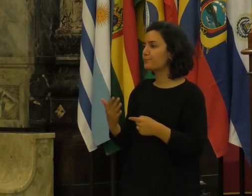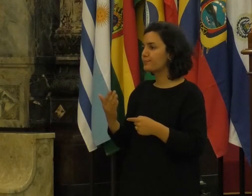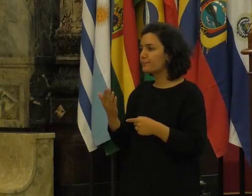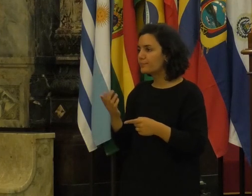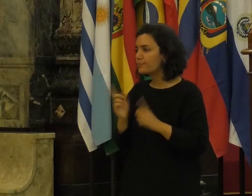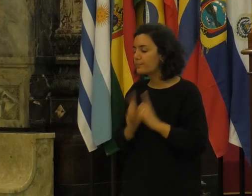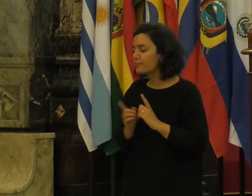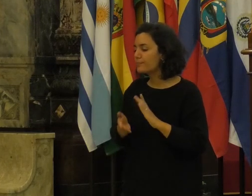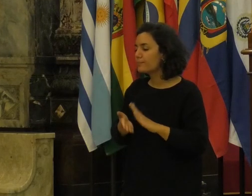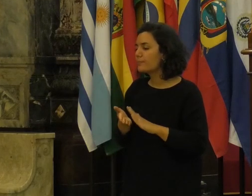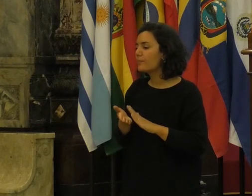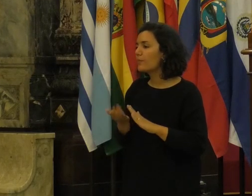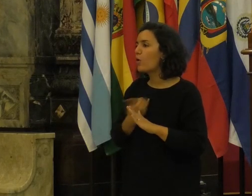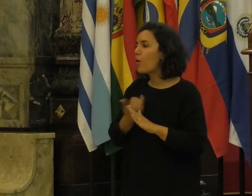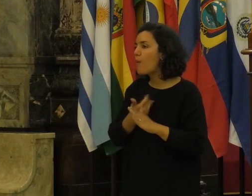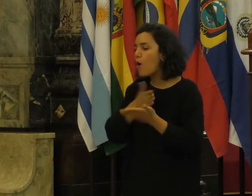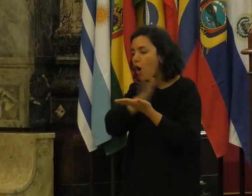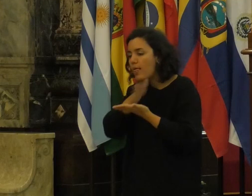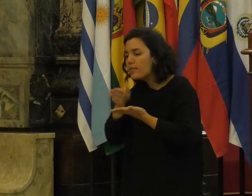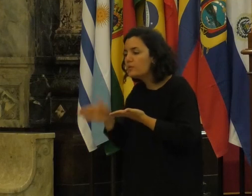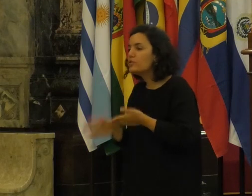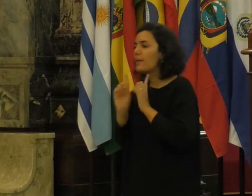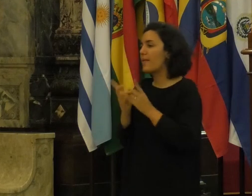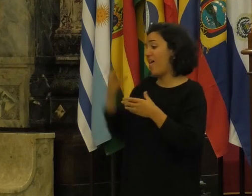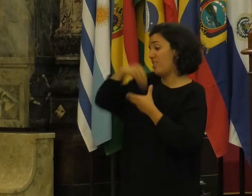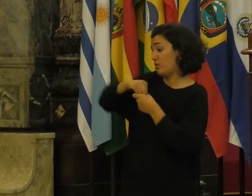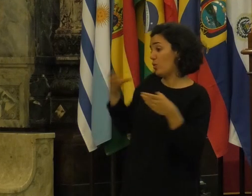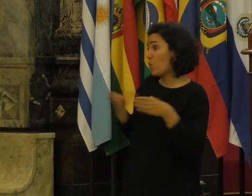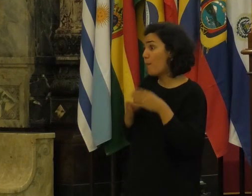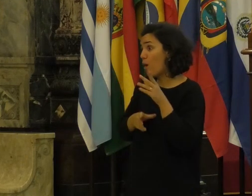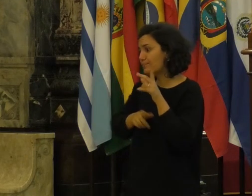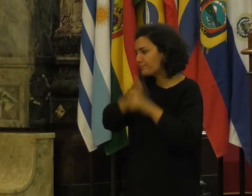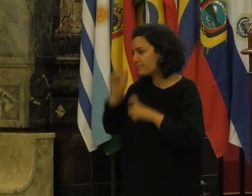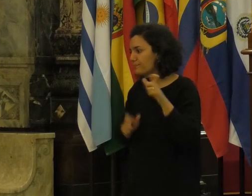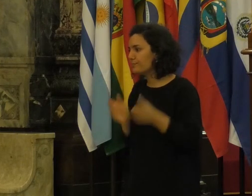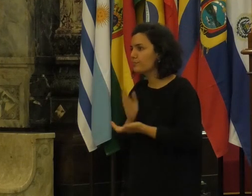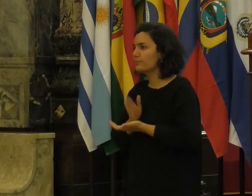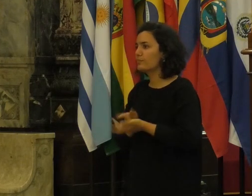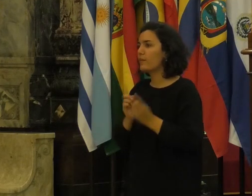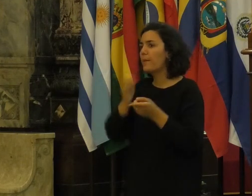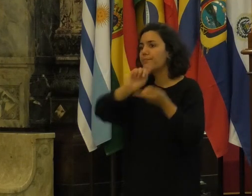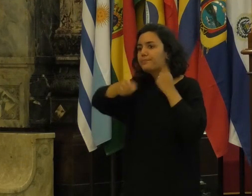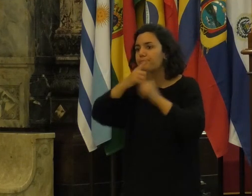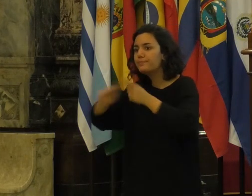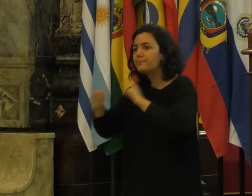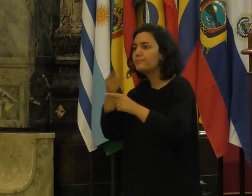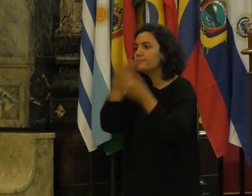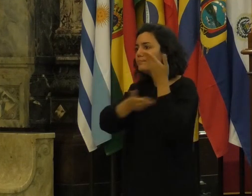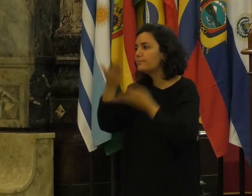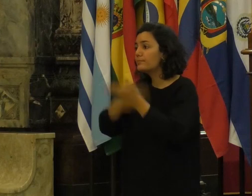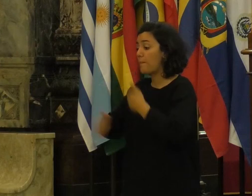el mundo y sus tendencias entre nosotros y las relaciones de nuestra